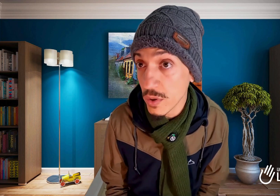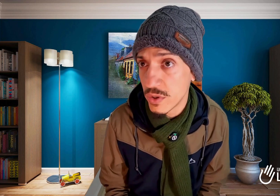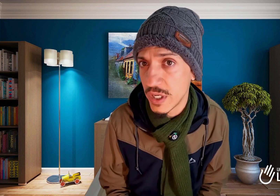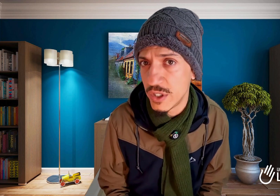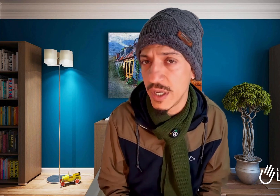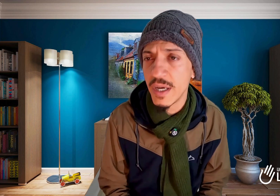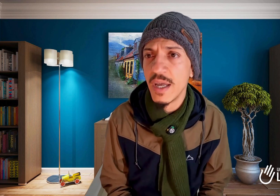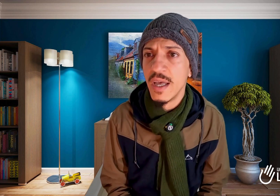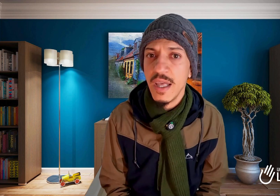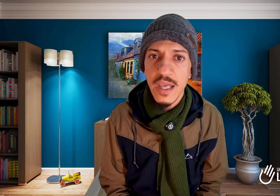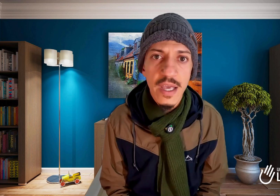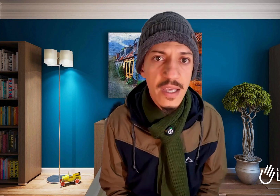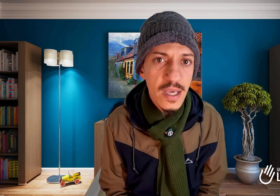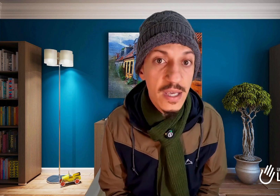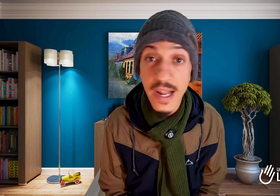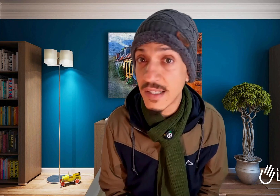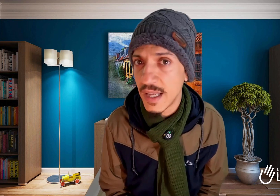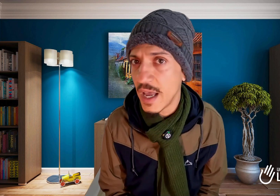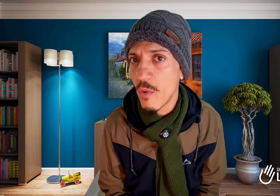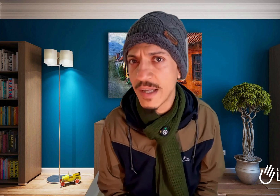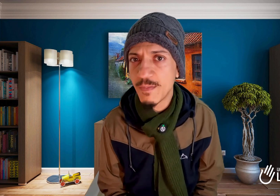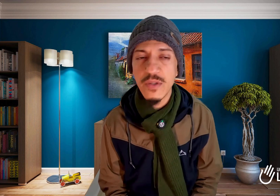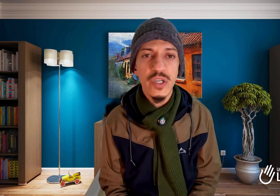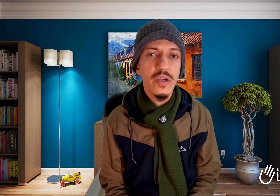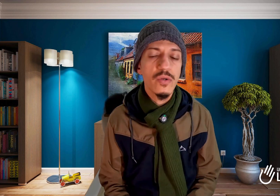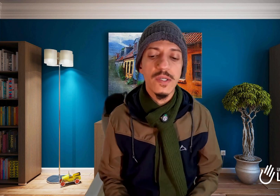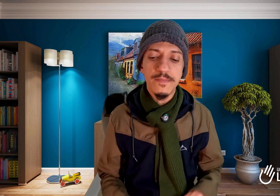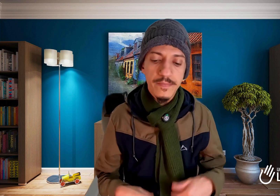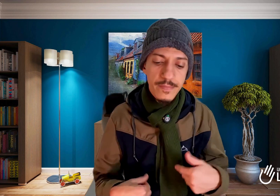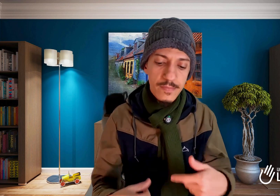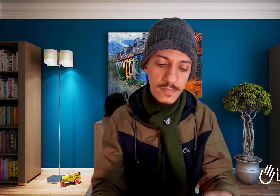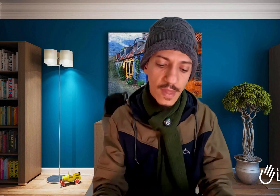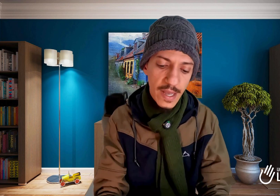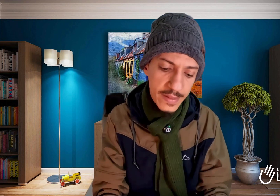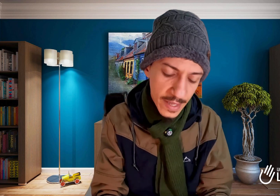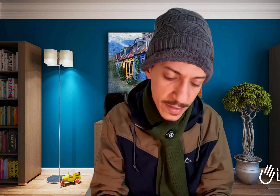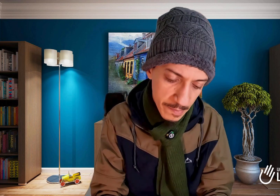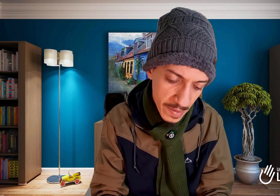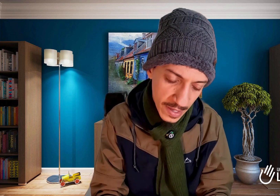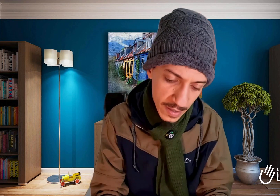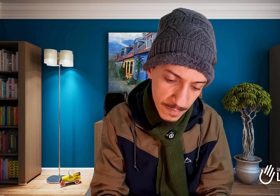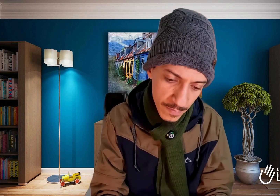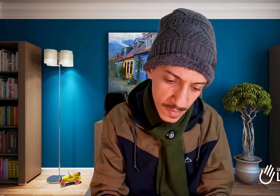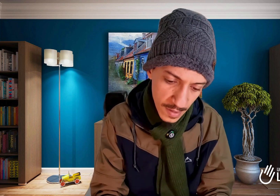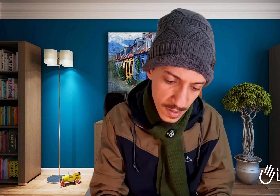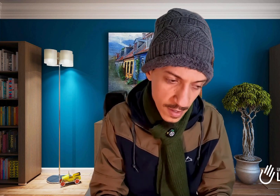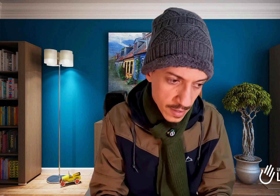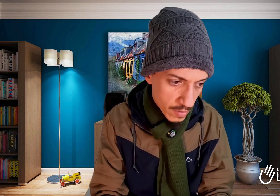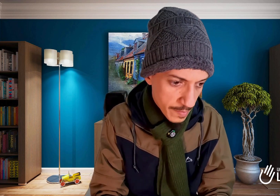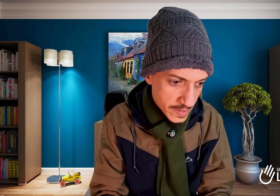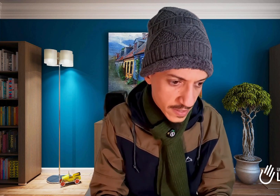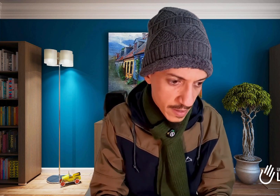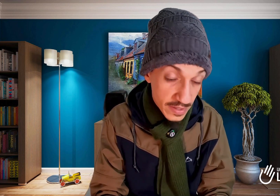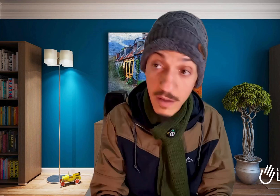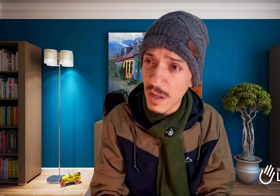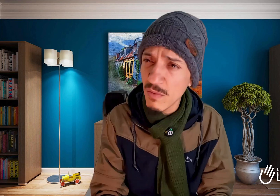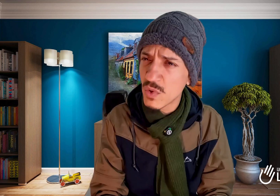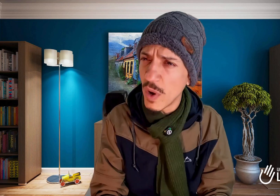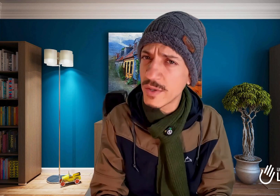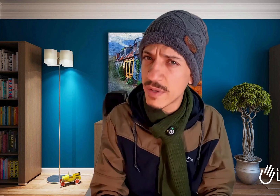a dia e que cresceu, expandiu-se. Tem também, não lembro exatamente, tem uns 2 ou 3